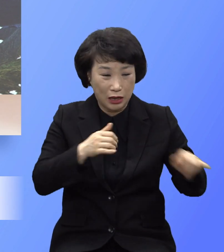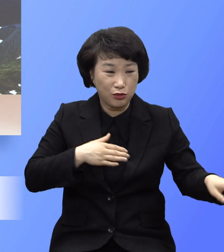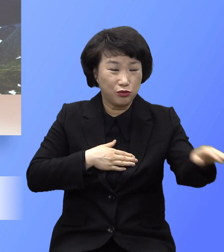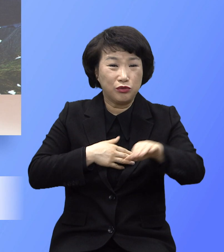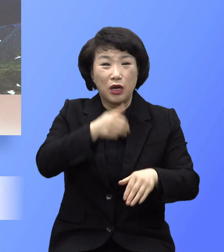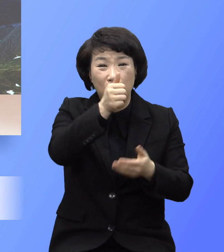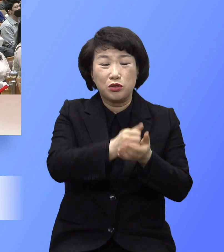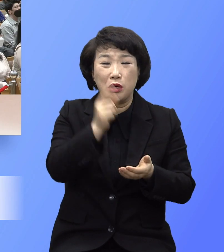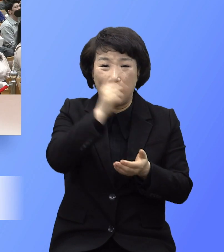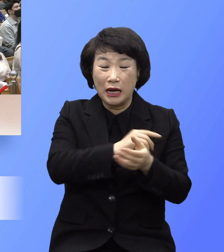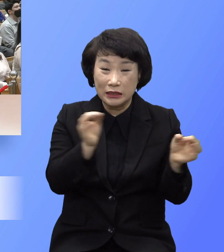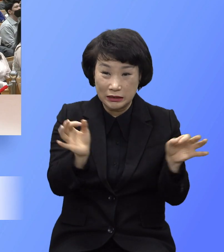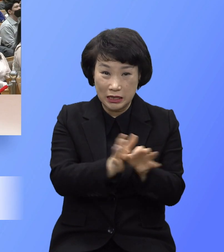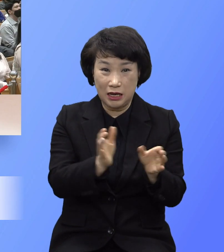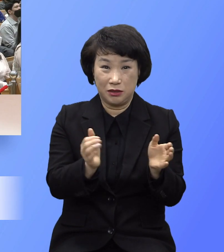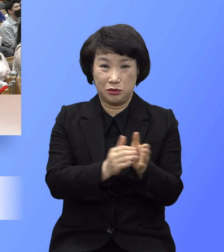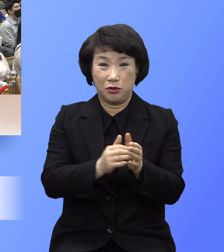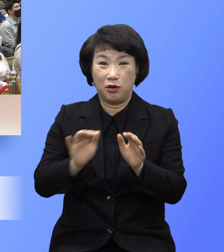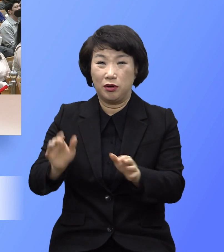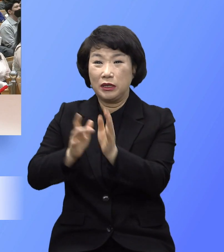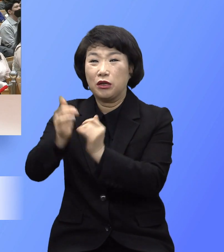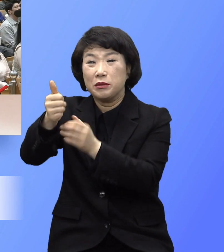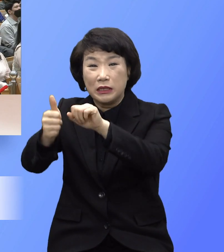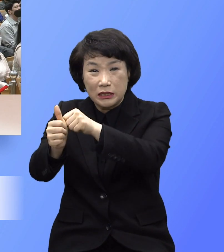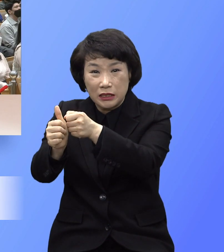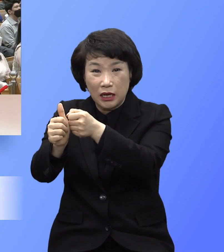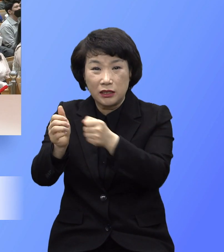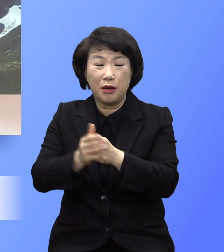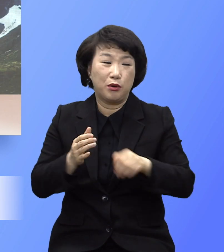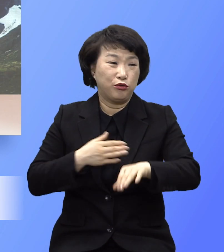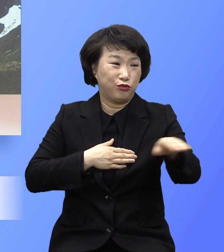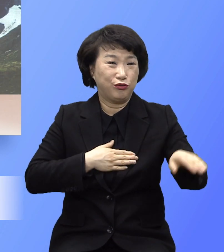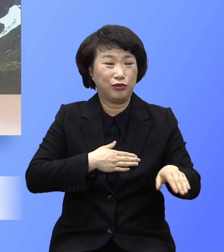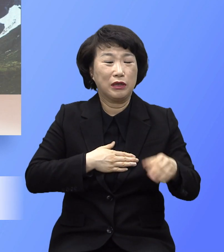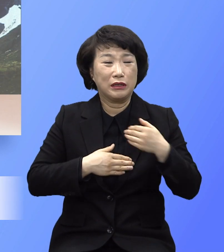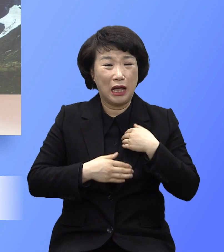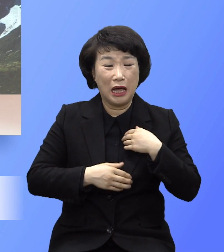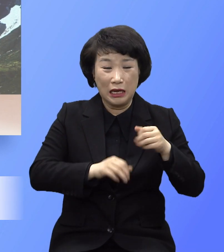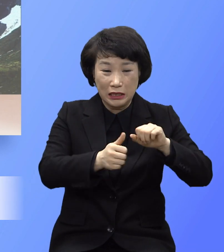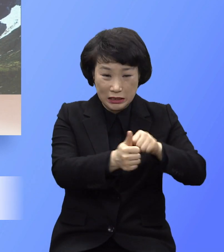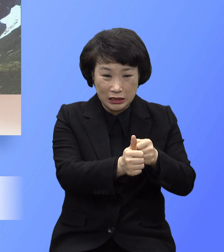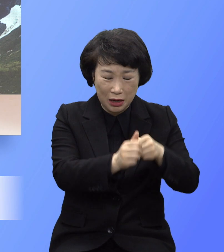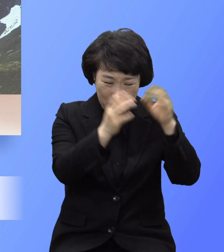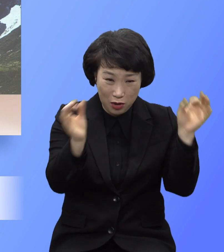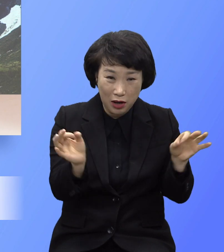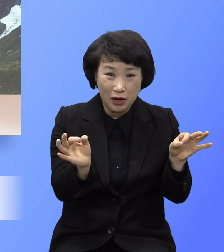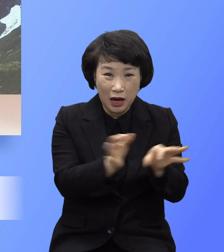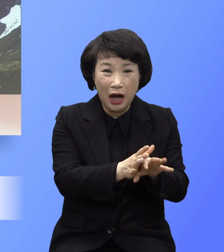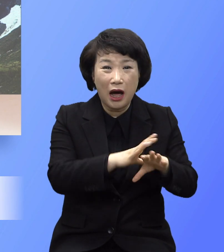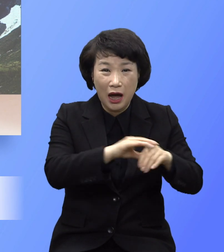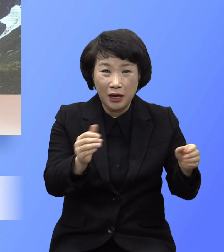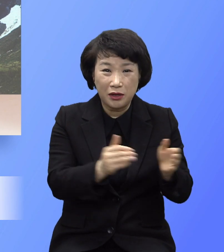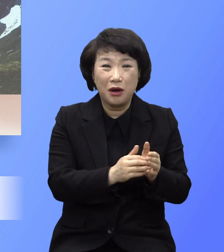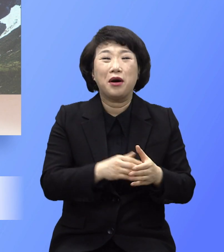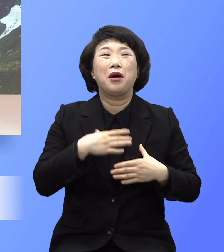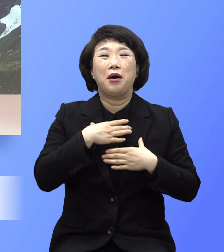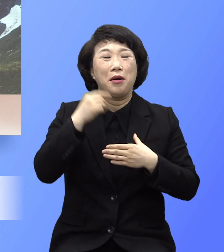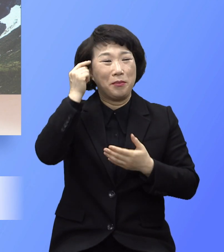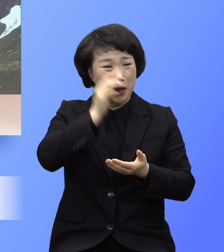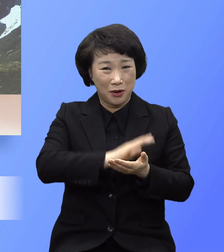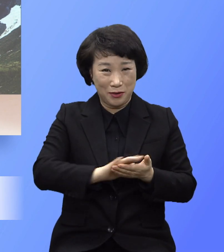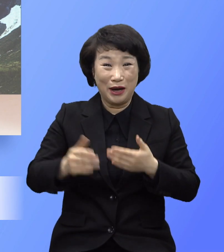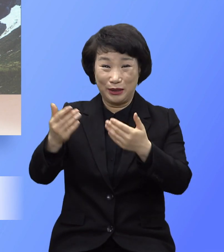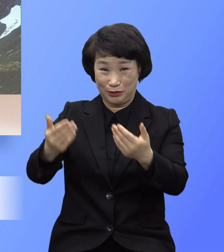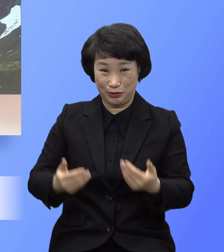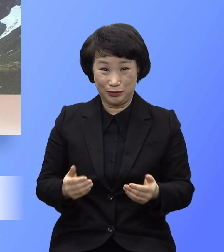죄악을 도말하시고 그가 징계를 받음으로 내 징계를 도말하시고 평안을